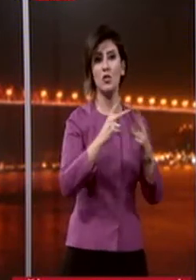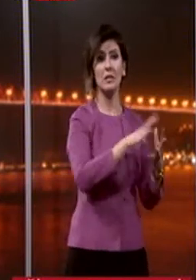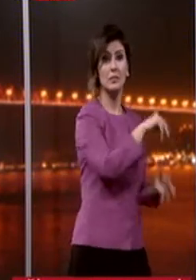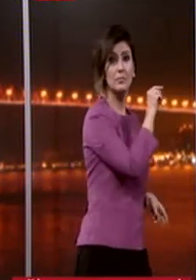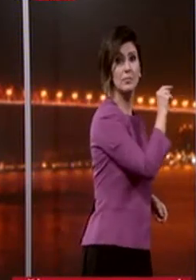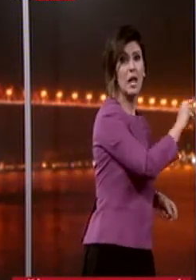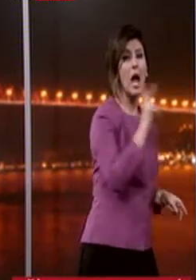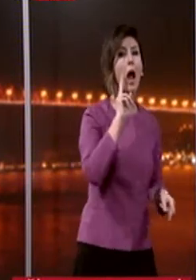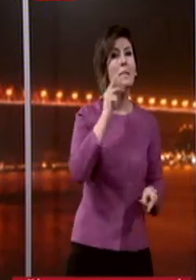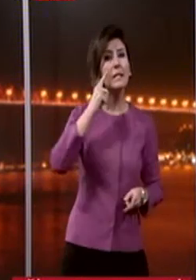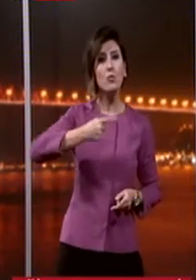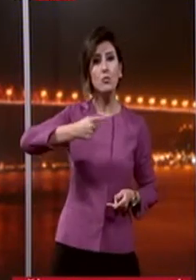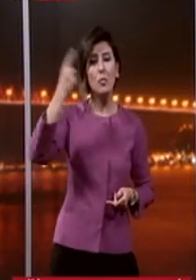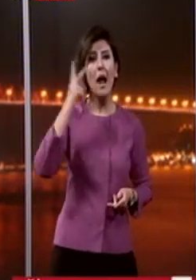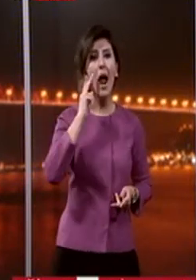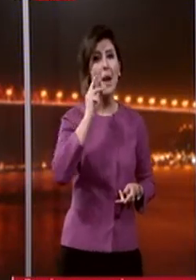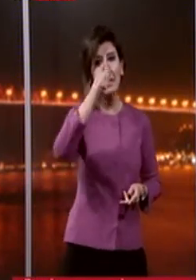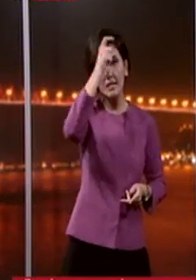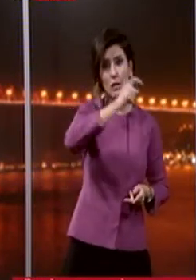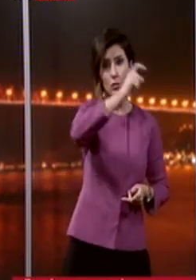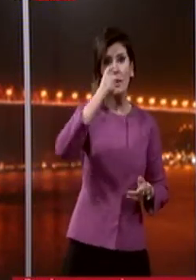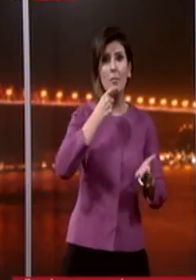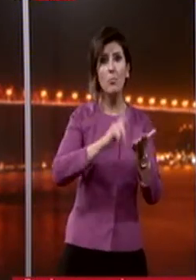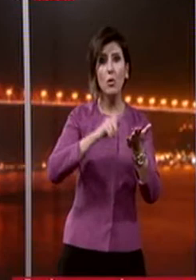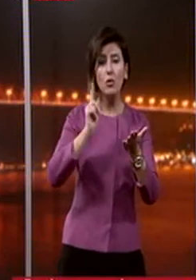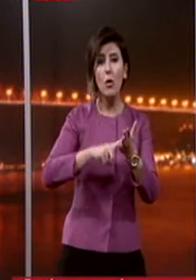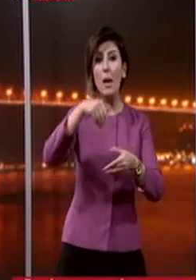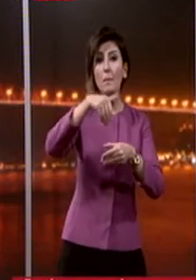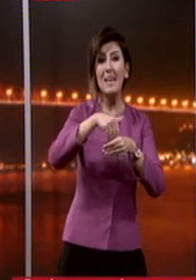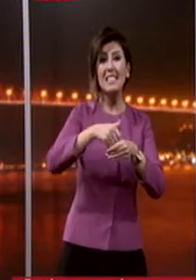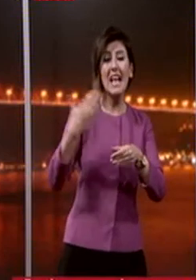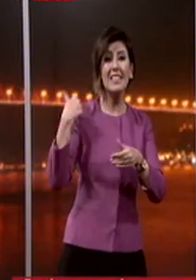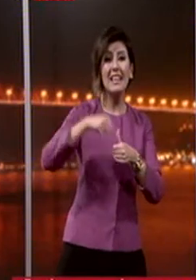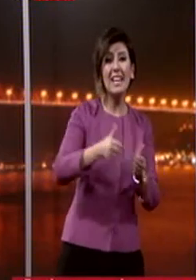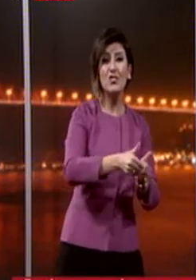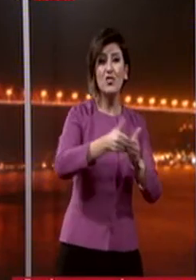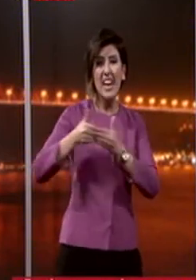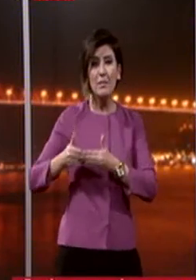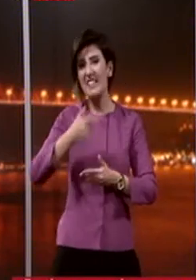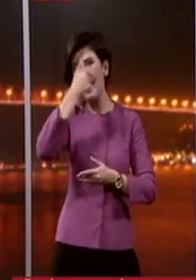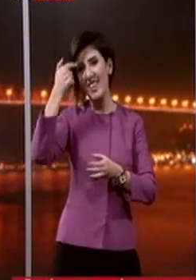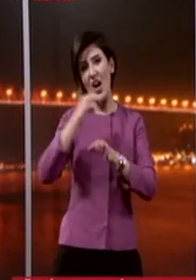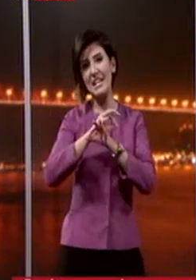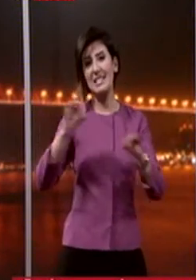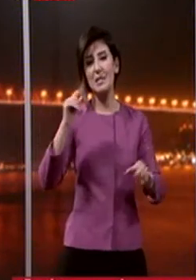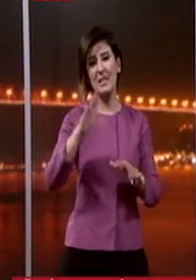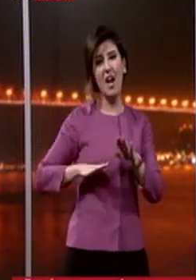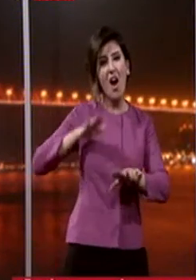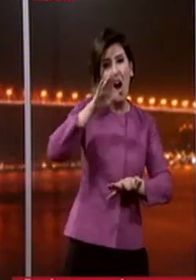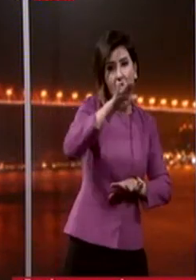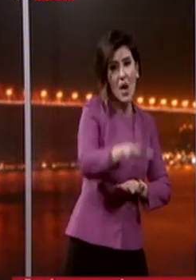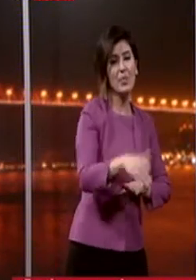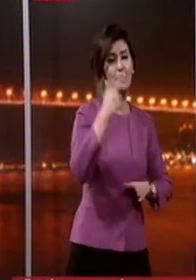Bilgiç, Ermenistan Cumhurbaşkanı'nın Ermenistan-Türkiye protokollerini parlamentodan geri çekmesini ise talihsiz bir adım